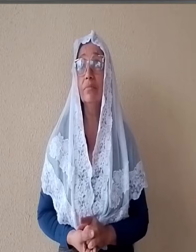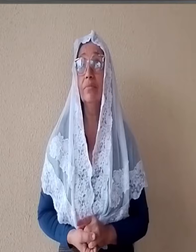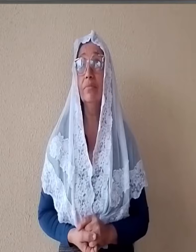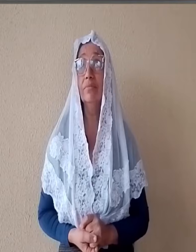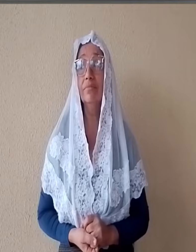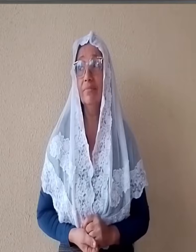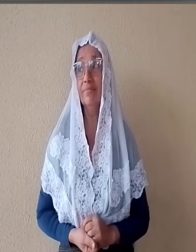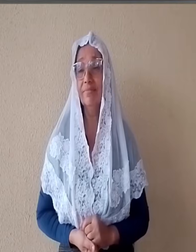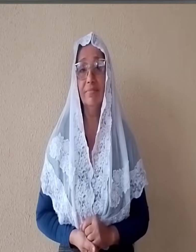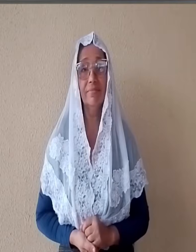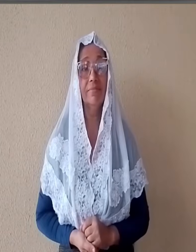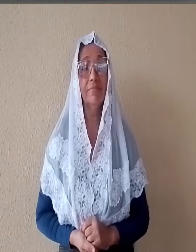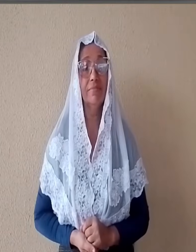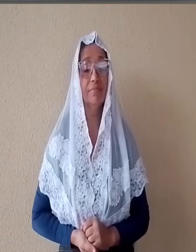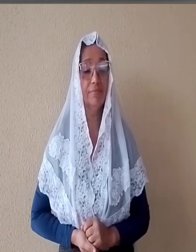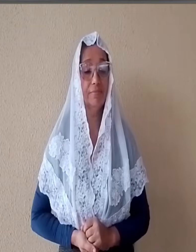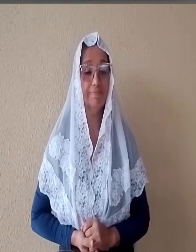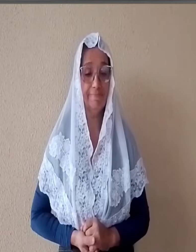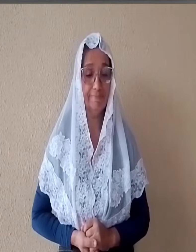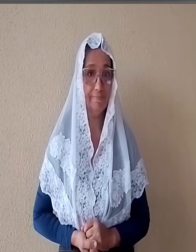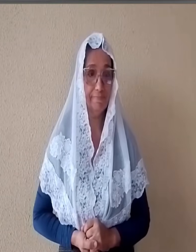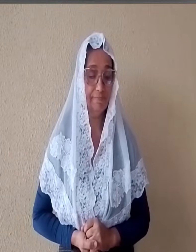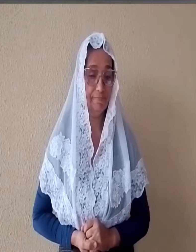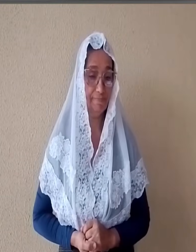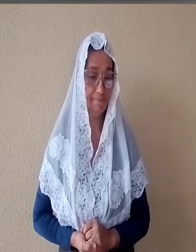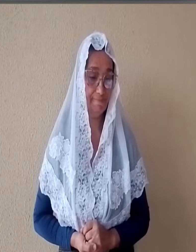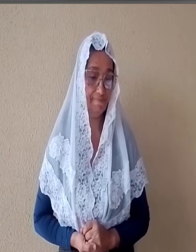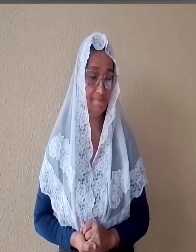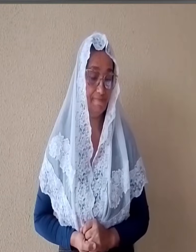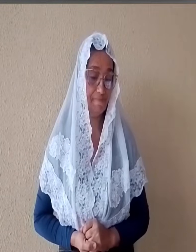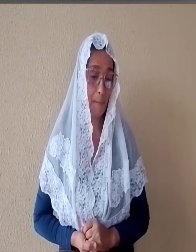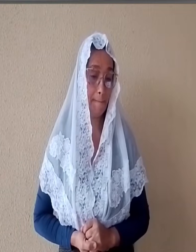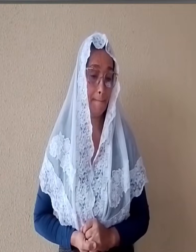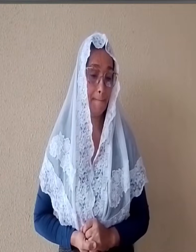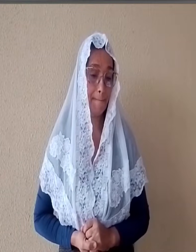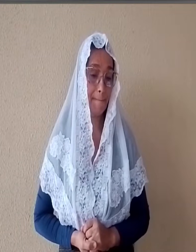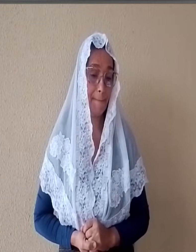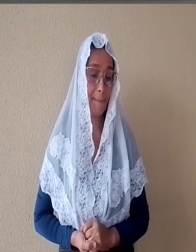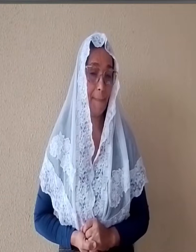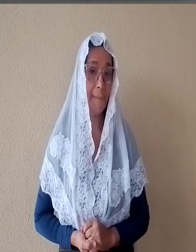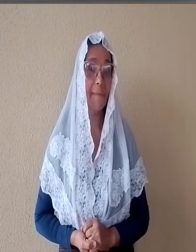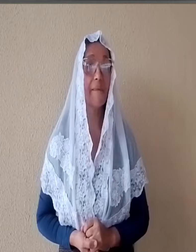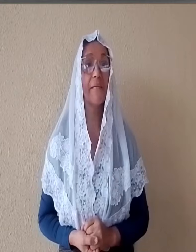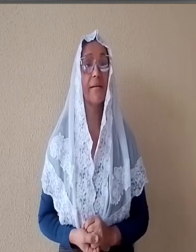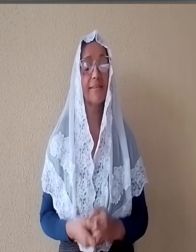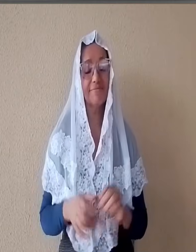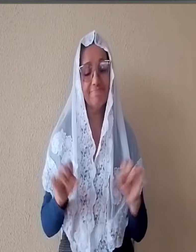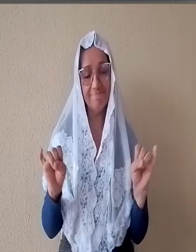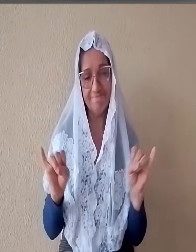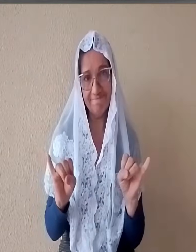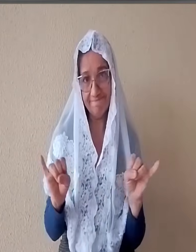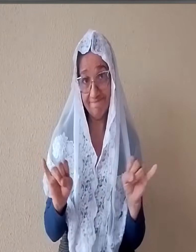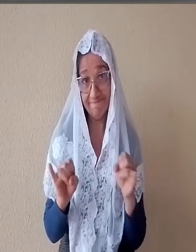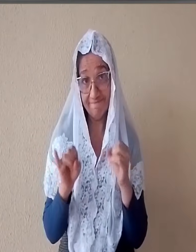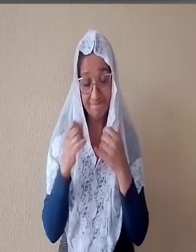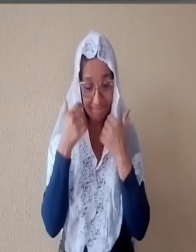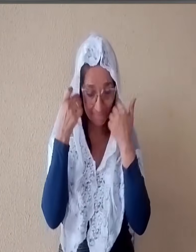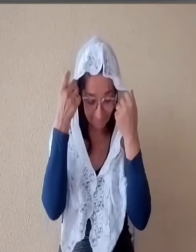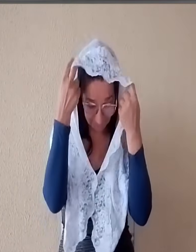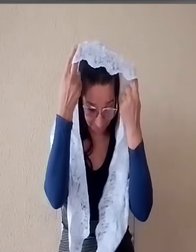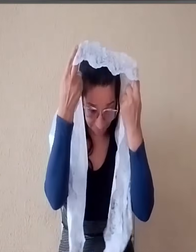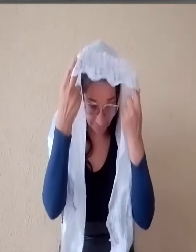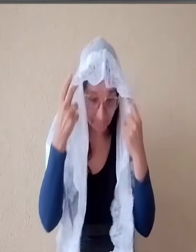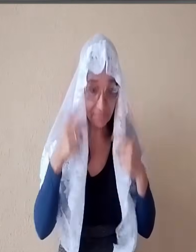o coração dele falar com a emoção. Aonde tem curiosidade, tem o que, irmãos? Gera